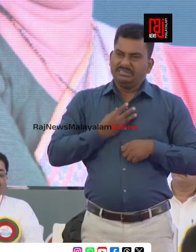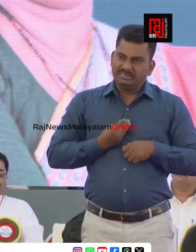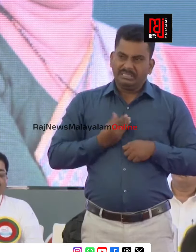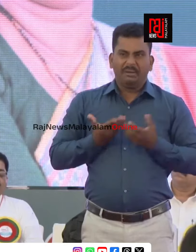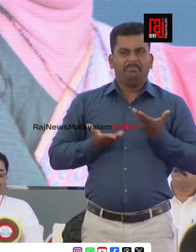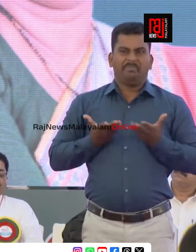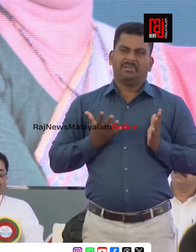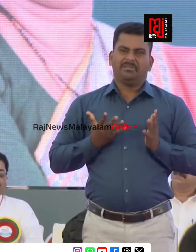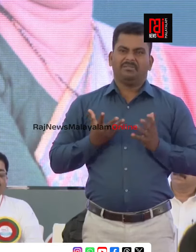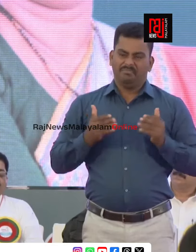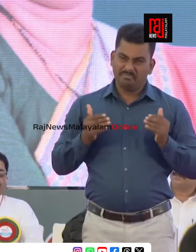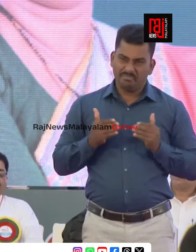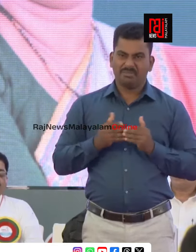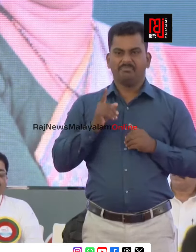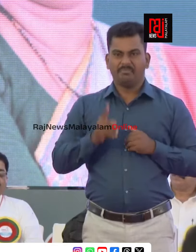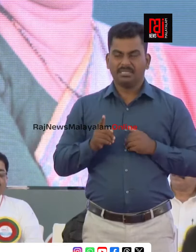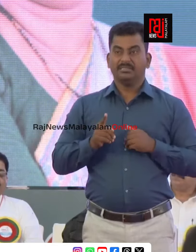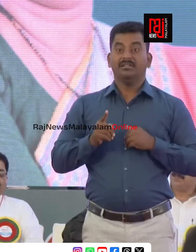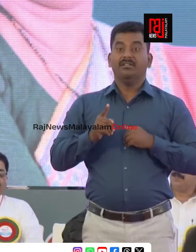നവകേരളം